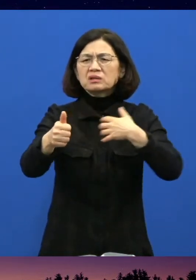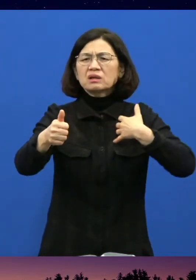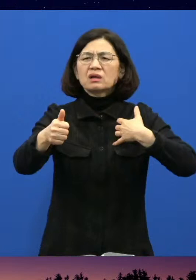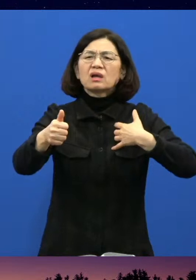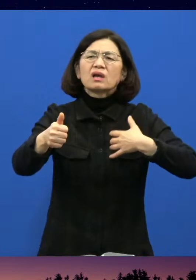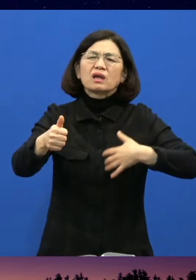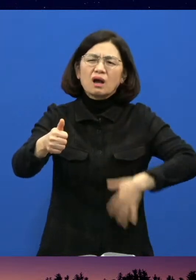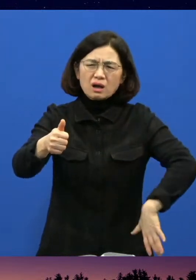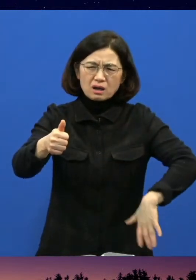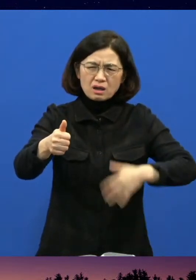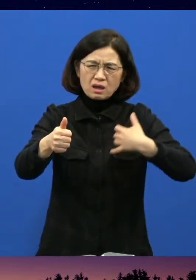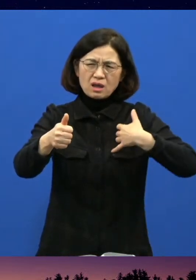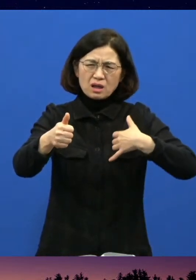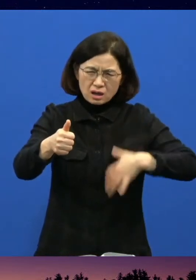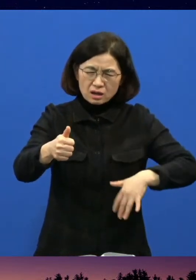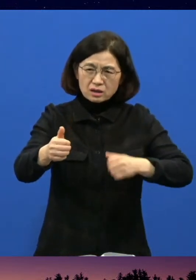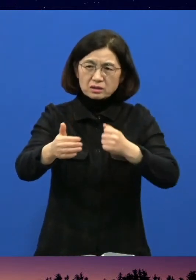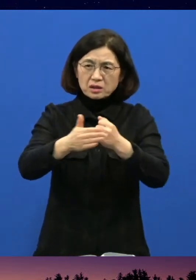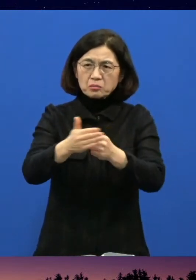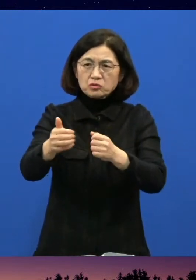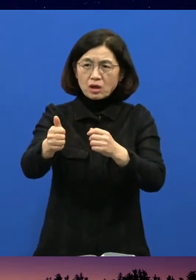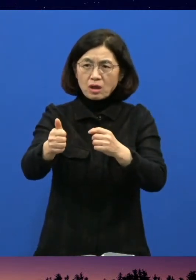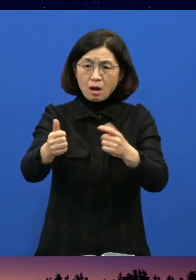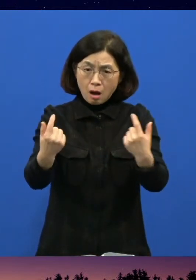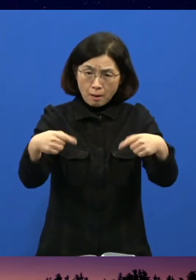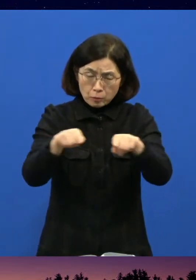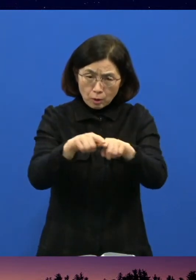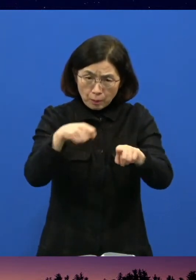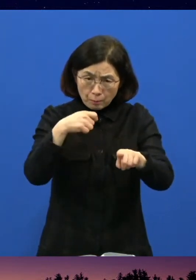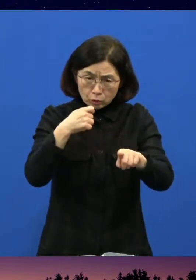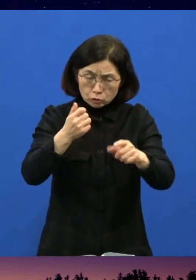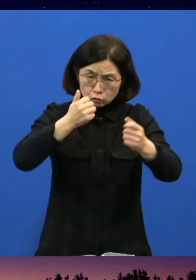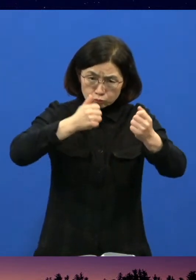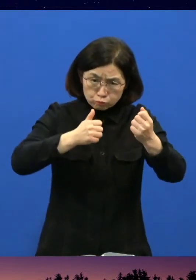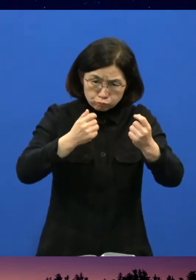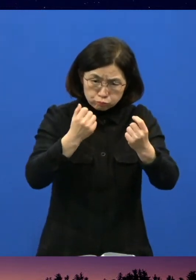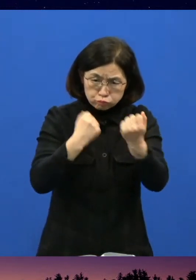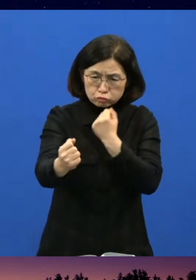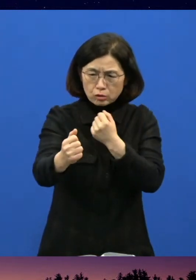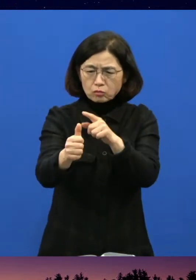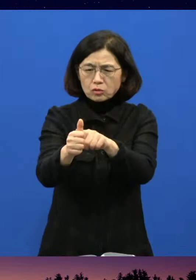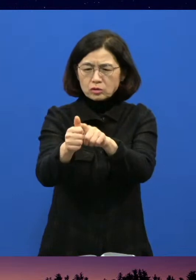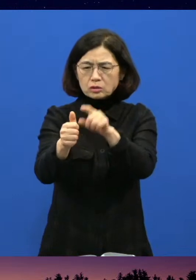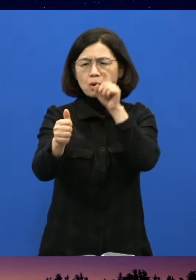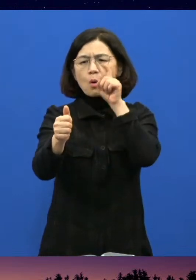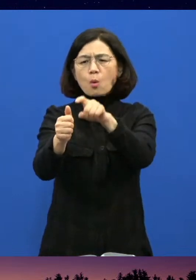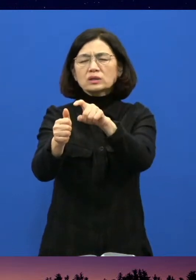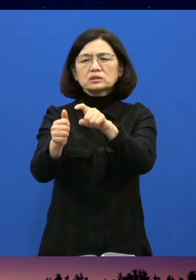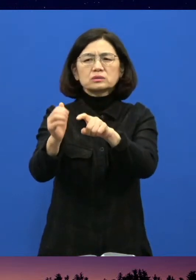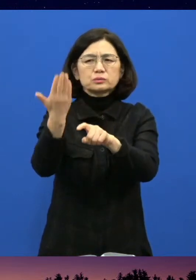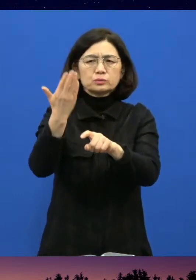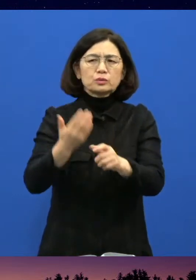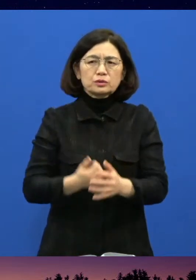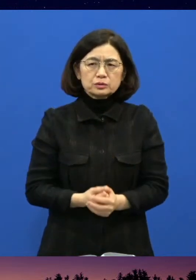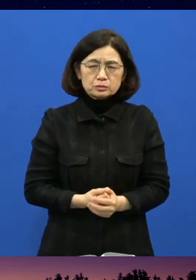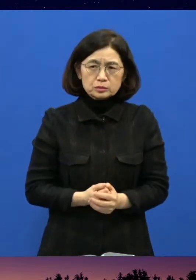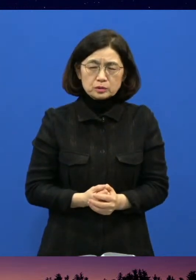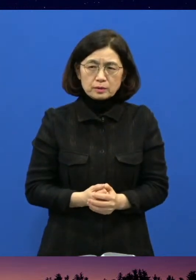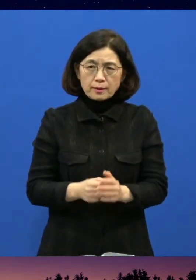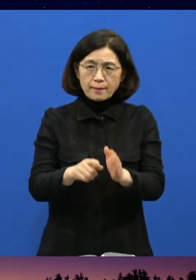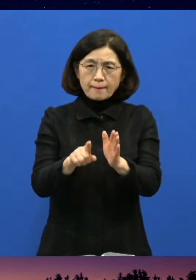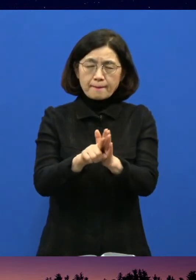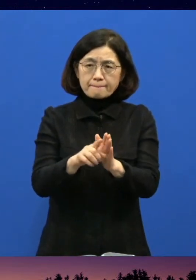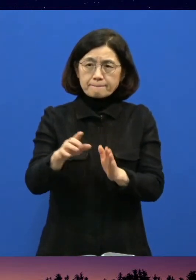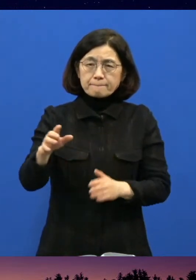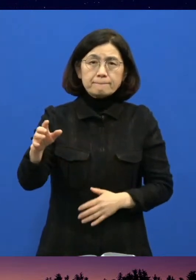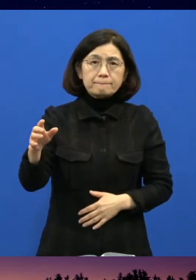자꾸 움츠려 들면 오히려 이 바이러스가 강도처럼 달려들 수가 있어요. 여러분들이 믿음으로 좀